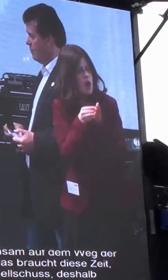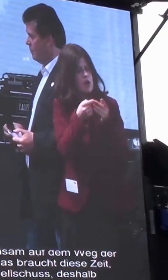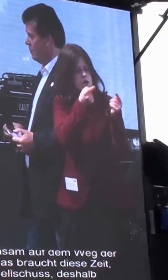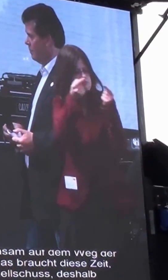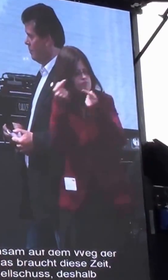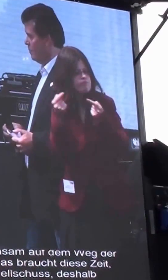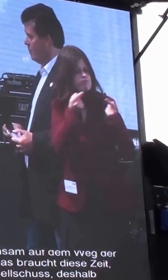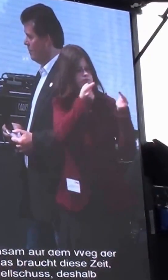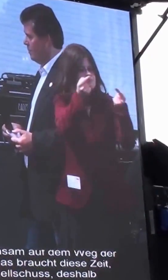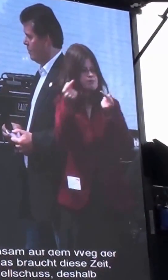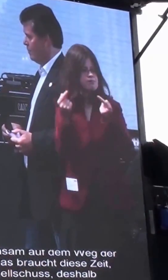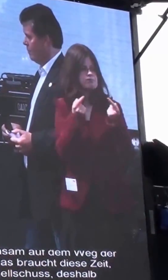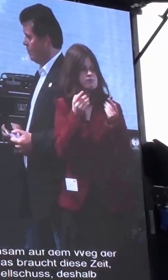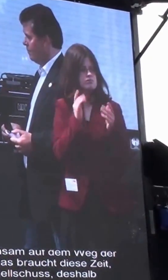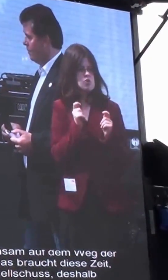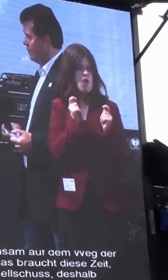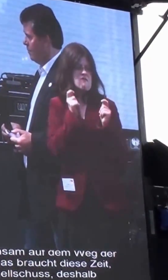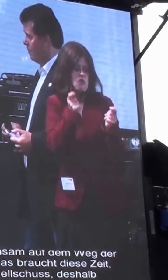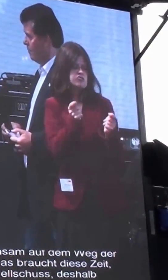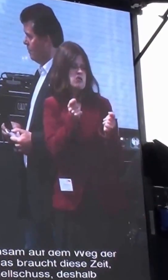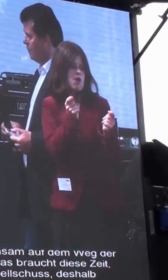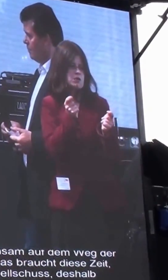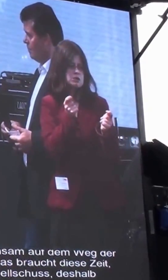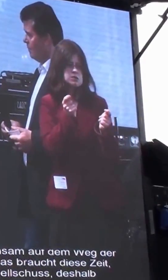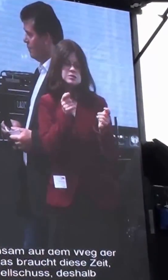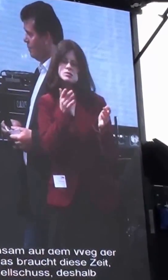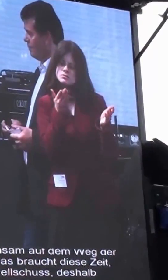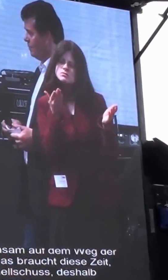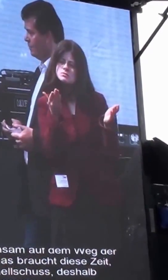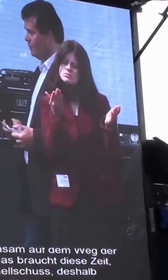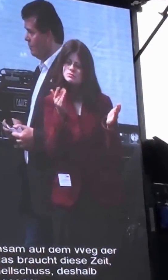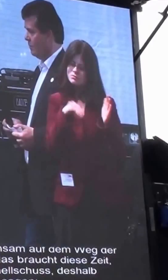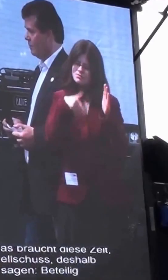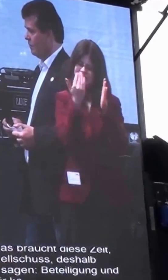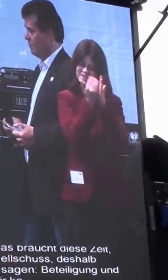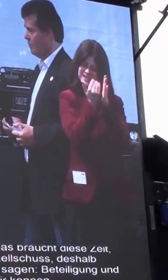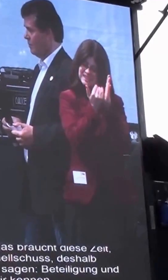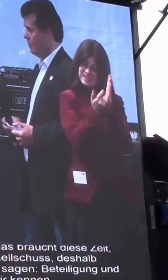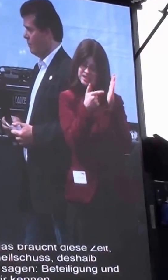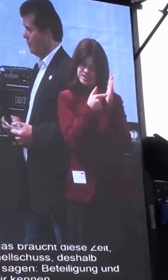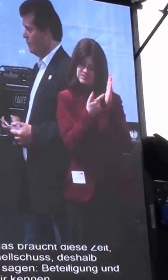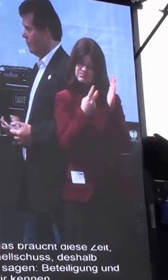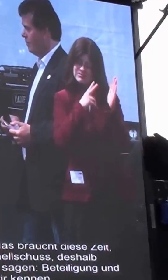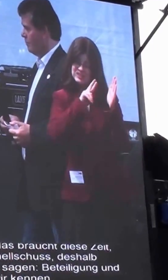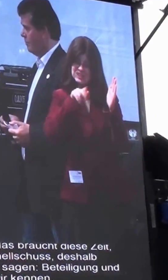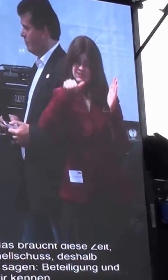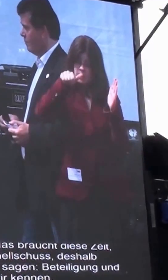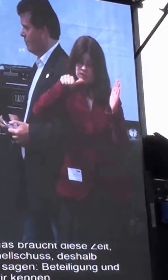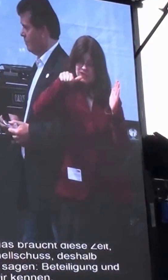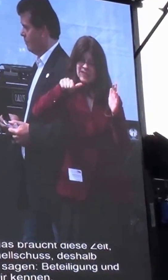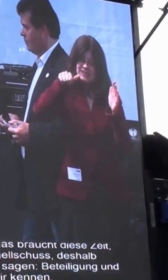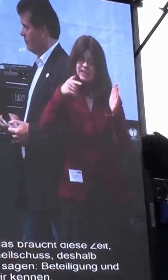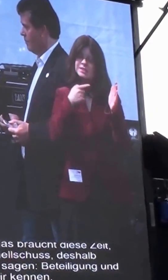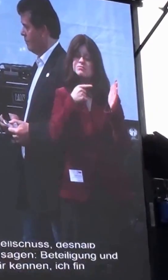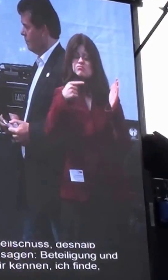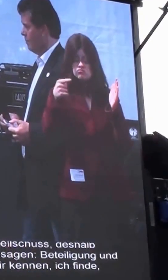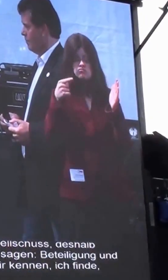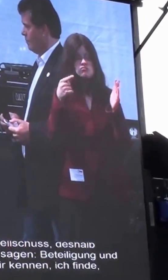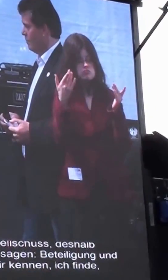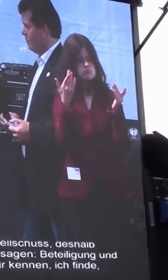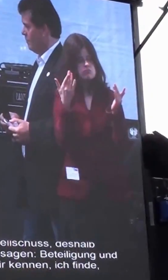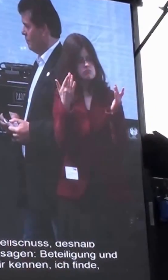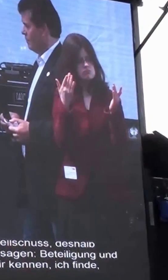wir kennen. Und ich finde, dass wir mit dem Gesetz, was wir in 2016 verabschieden, sehr wohl